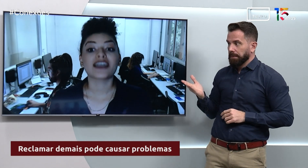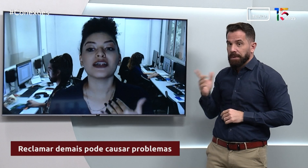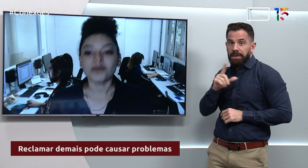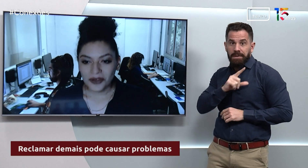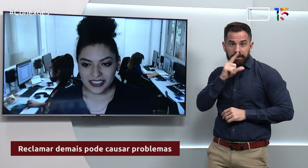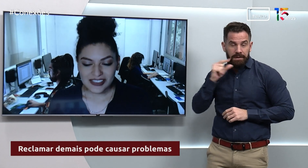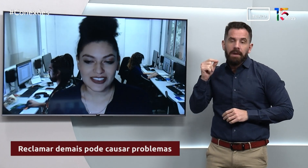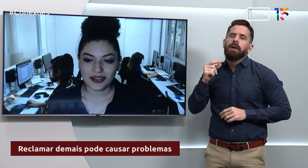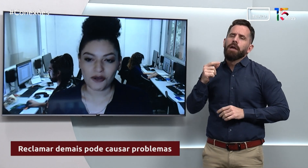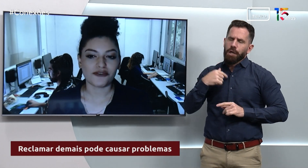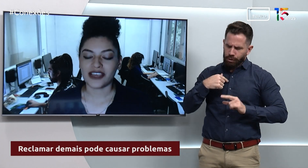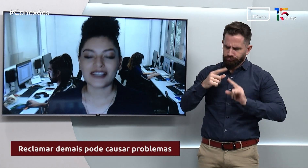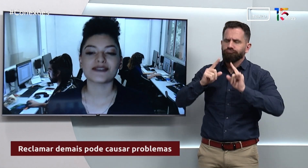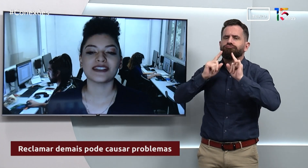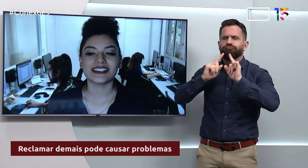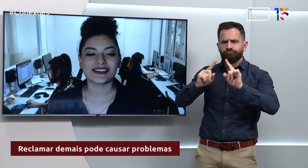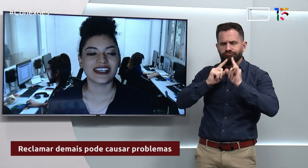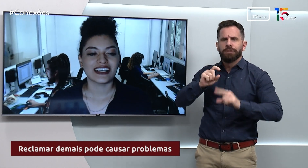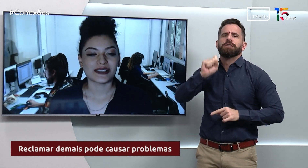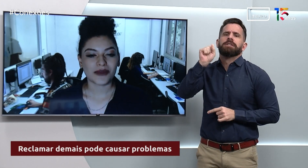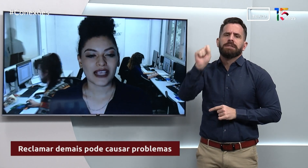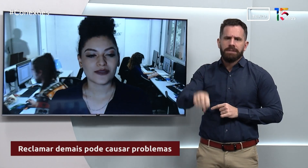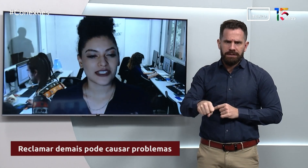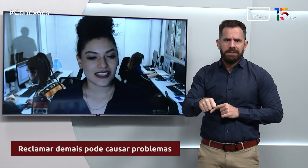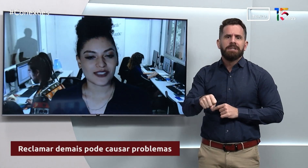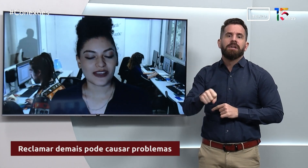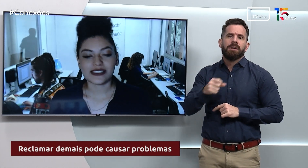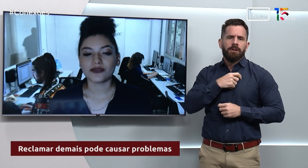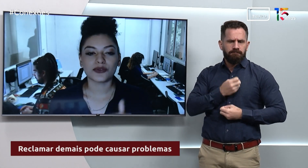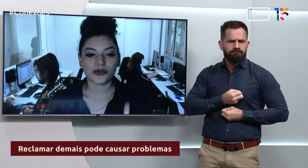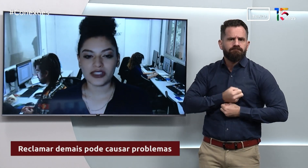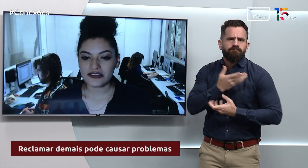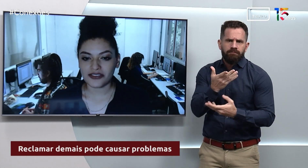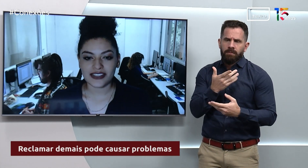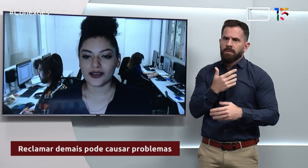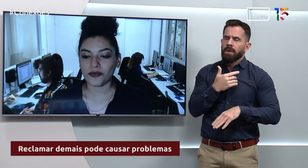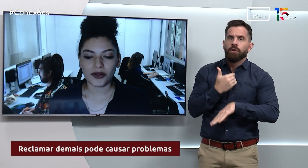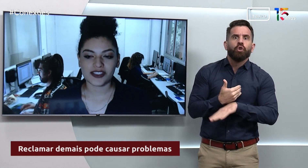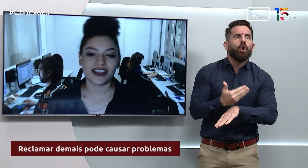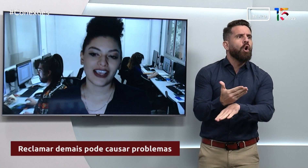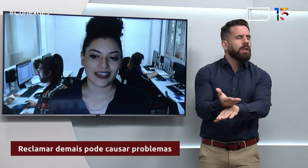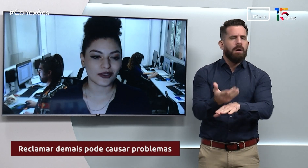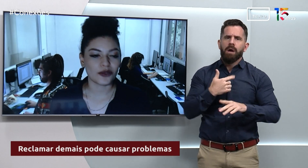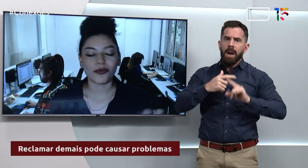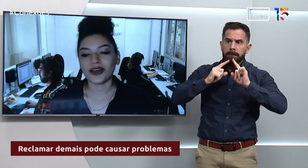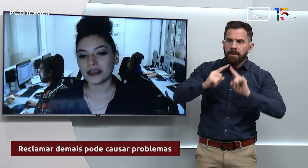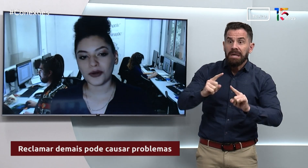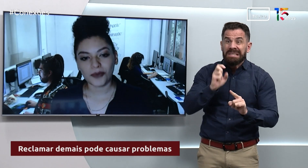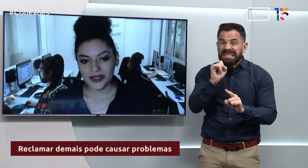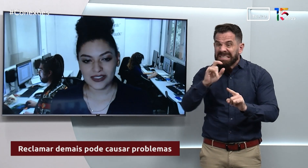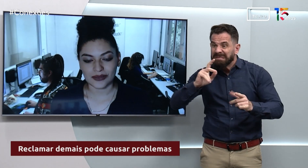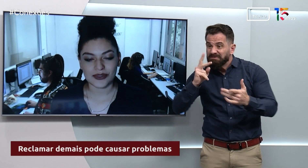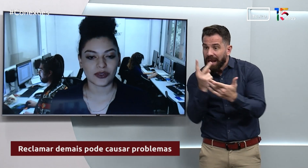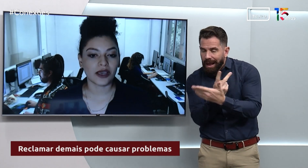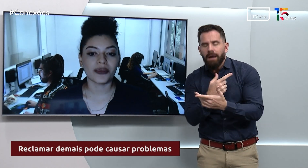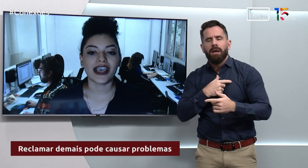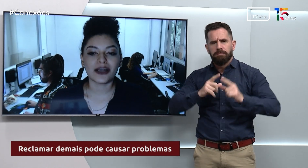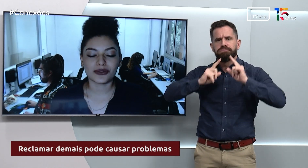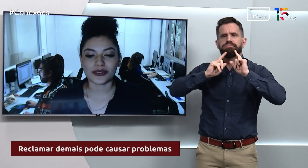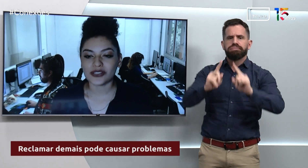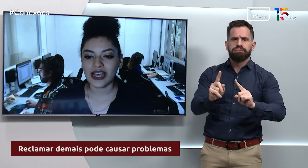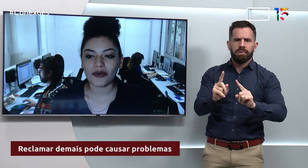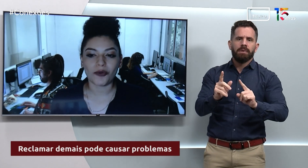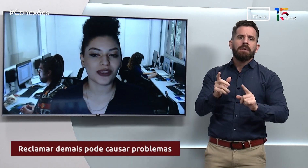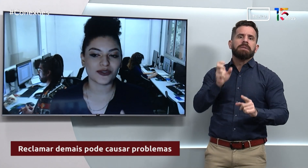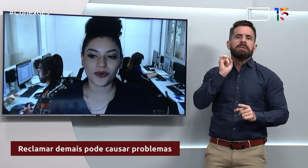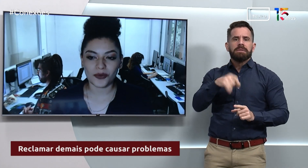sou reclamona, assim, confesso isso, expresso minha insatisfação toda vez que alguma coisa dá errado, não importa a proporção. Se eu derramei água